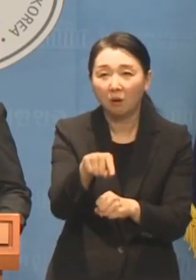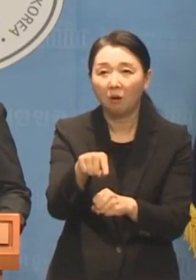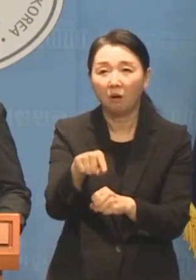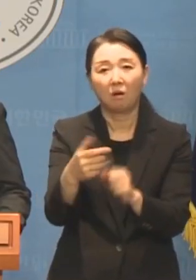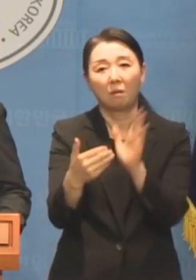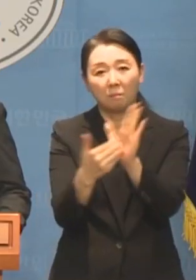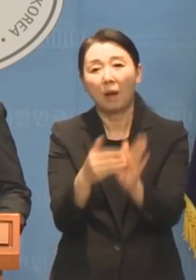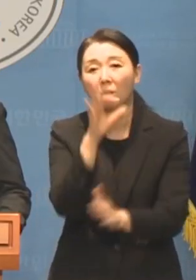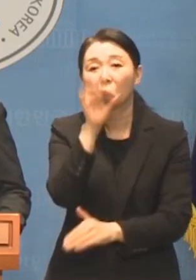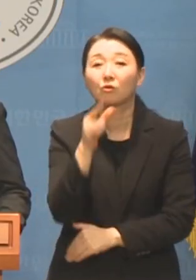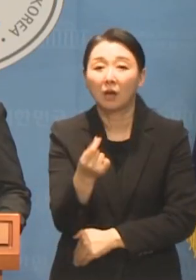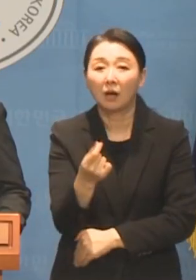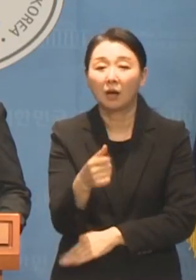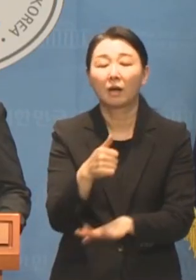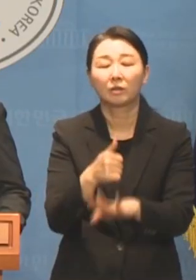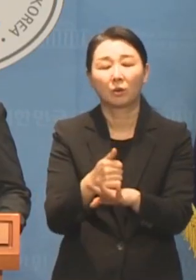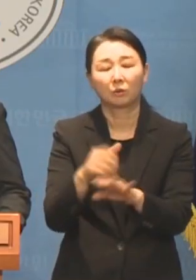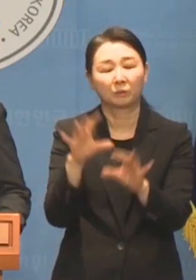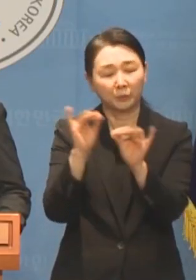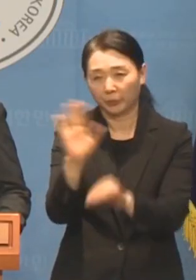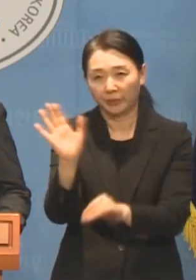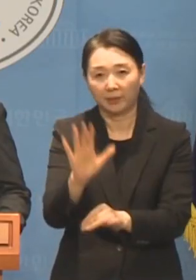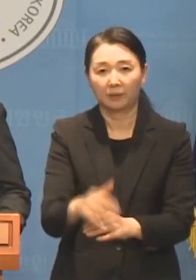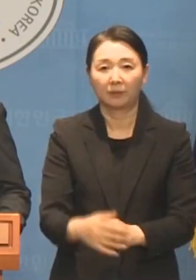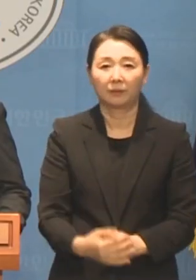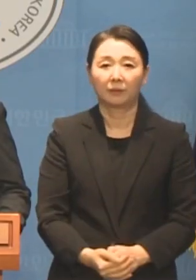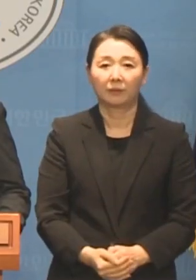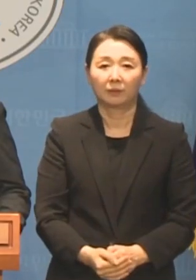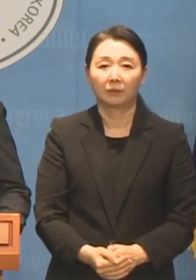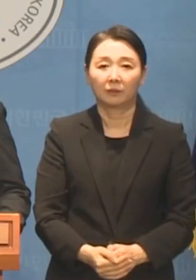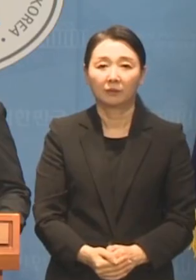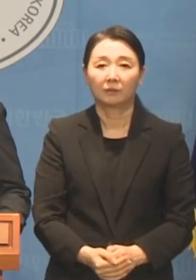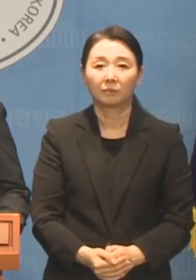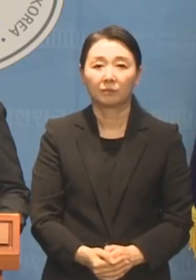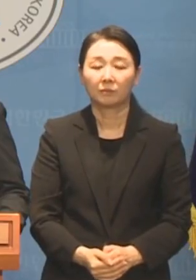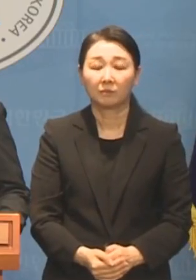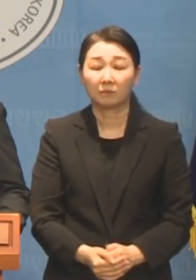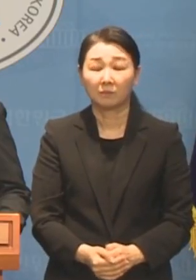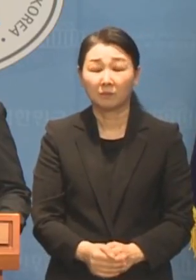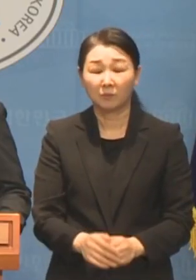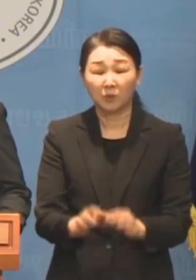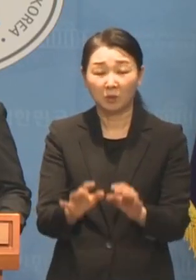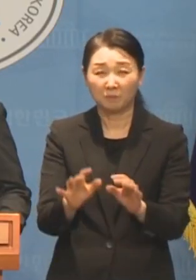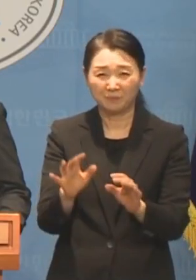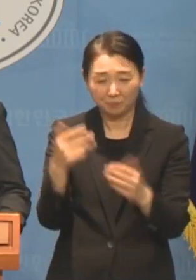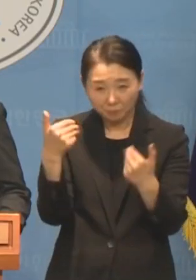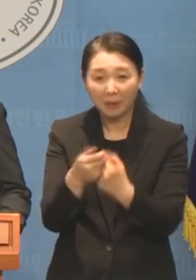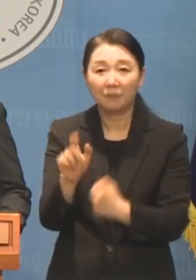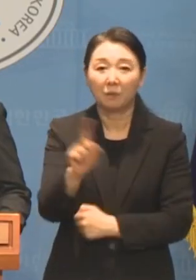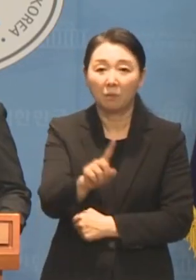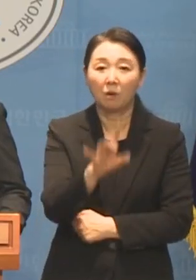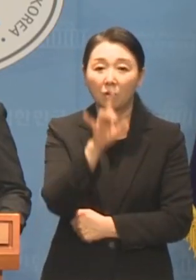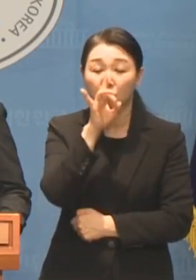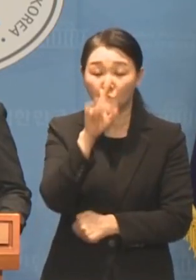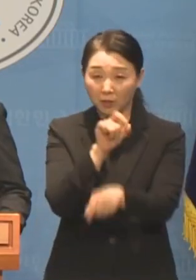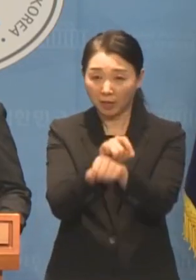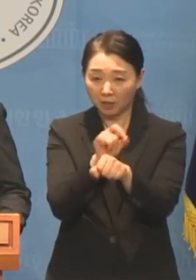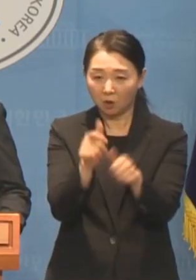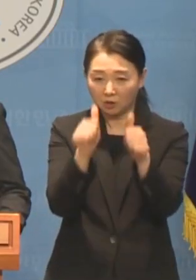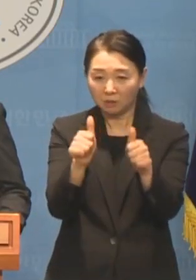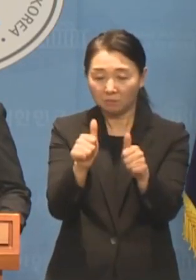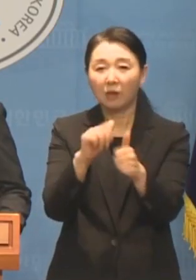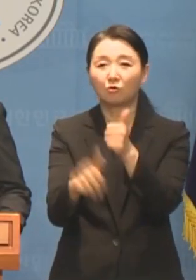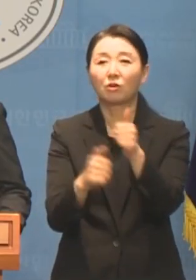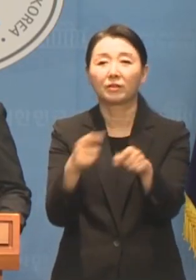없다는 판단하에 부동의를 한 바 있습니다. 물론 부동의 결정은 중앙행정심판위원회에서